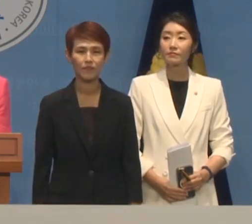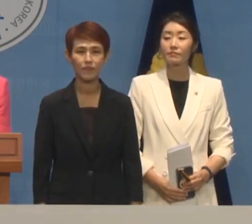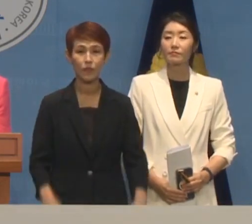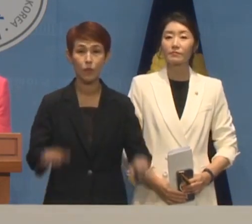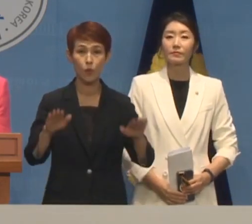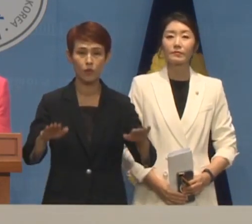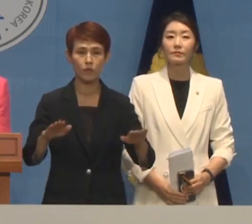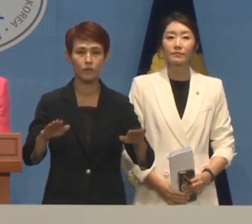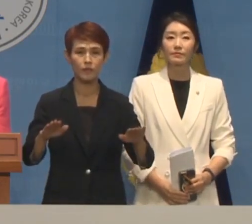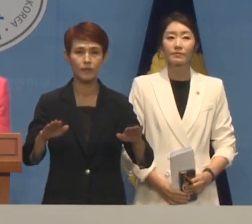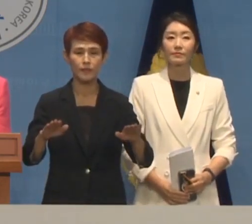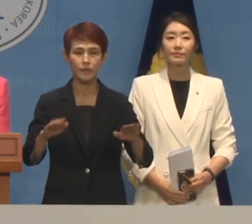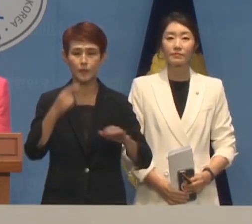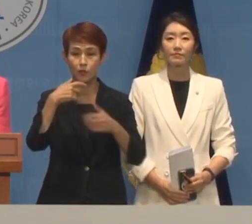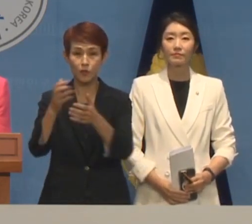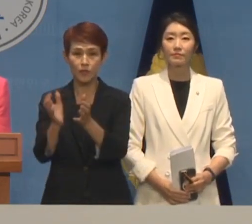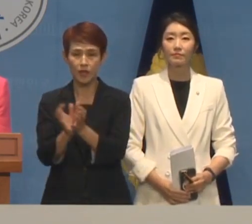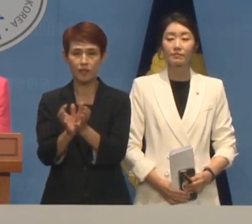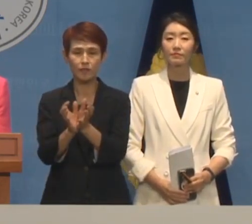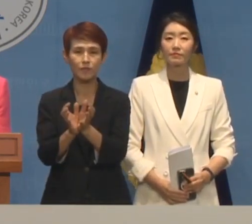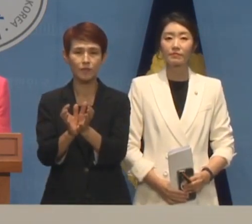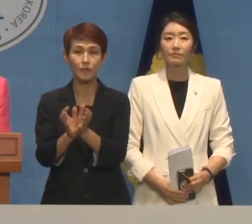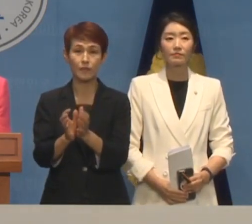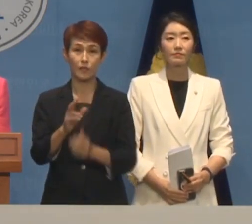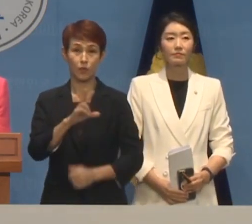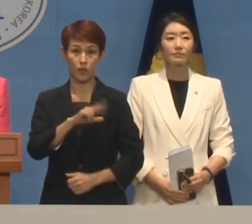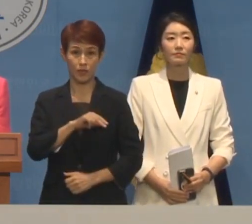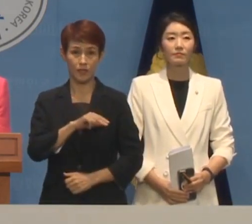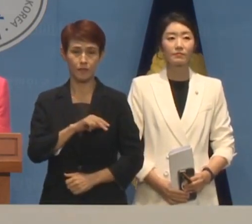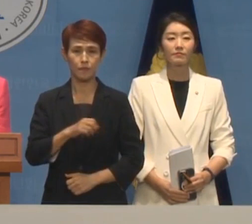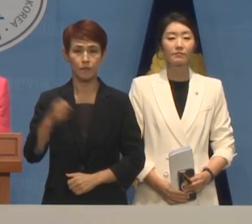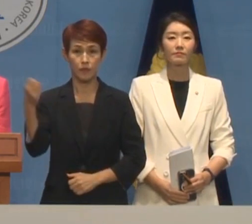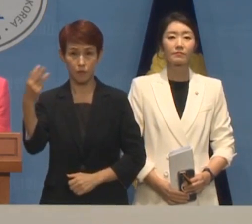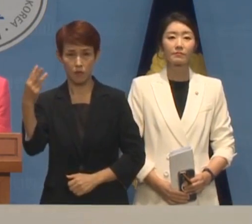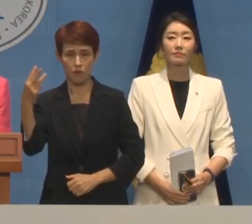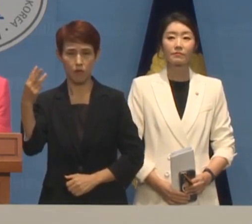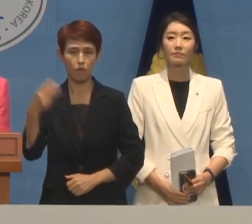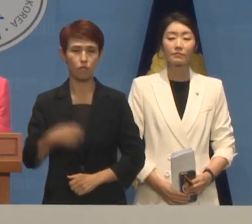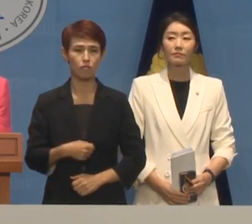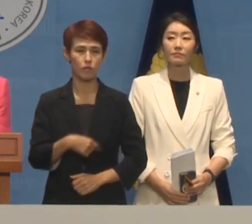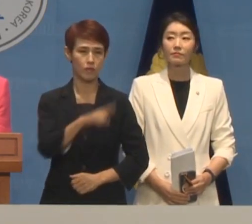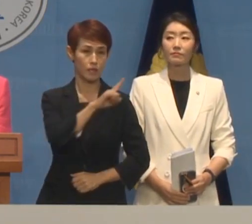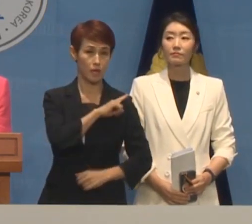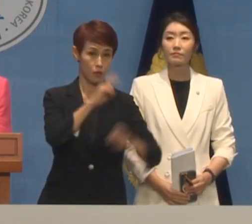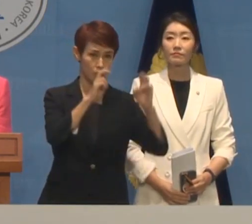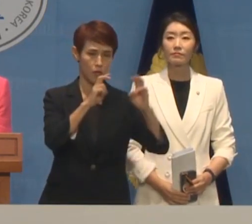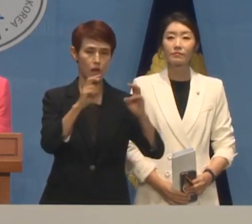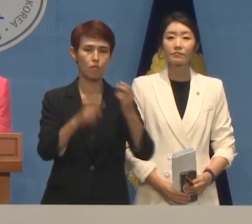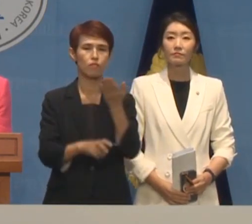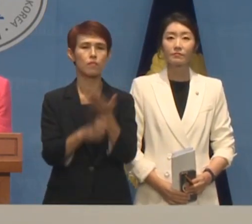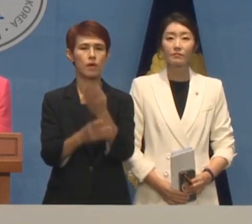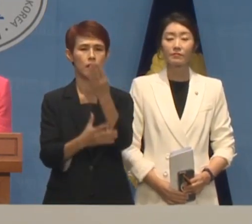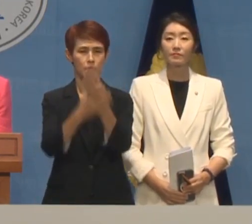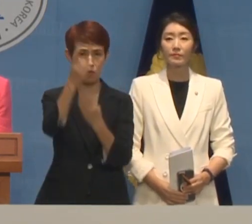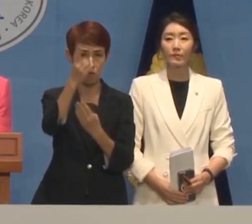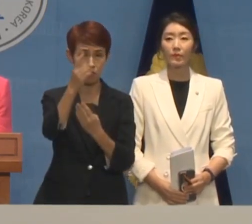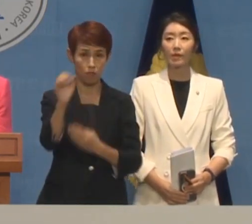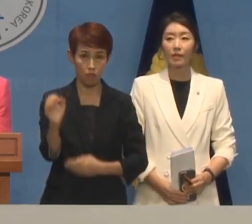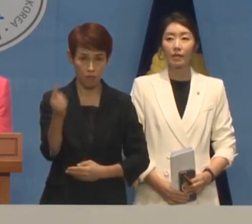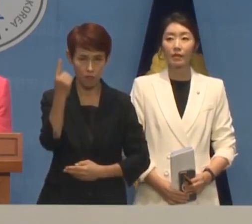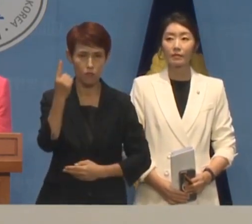보건복지위원회 소속 더불어민주당 의원들이 삼성 불법 합병으로 인한 국민연금의